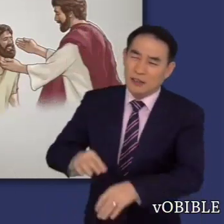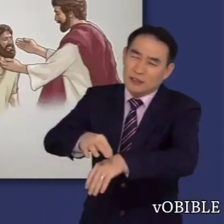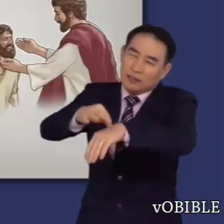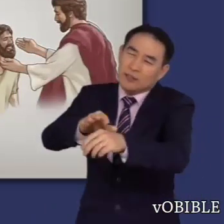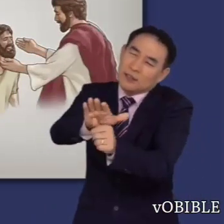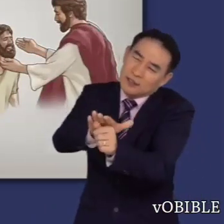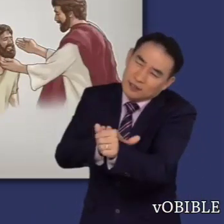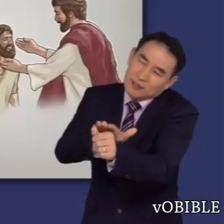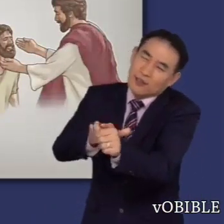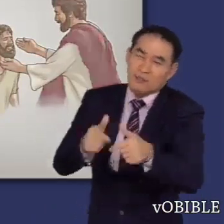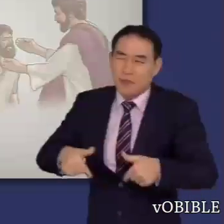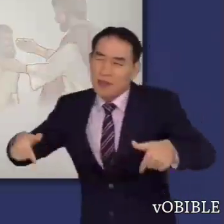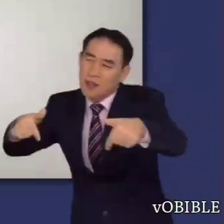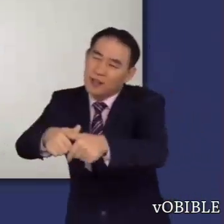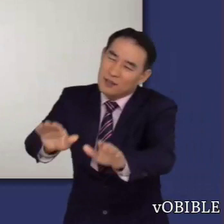帮助的人。